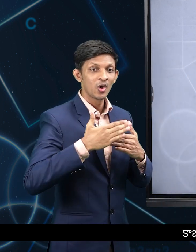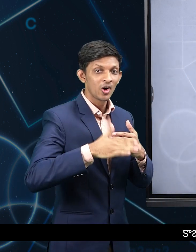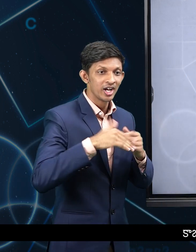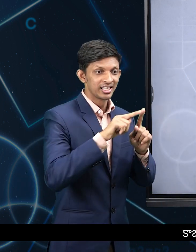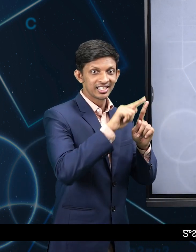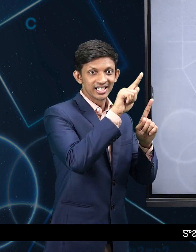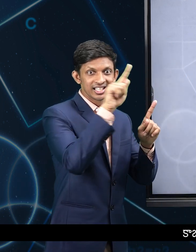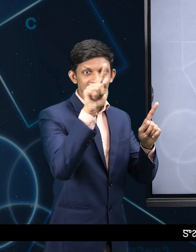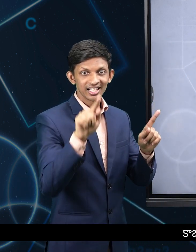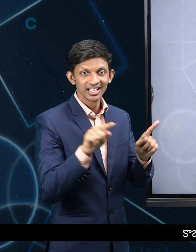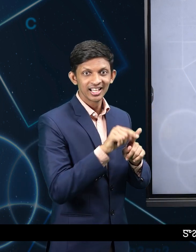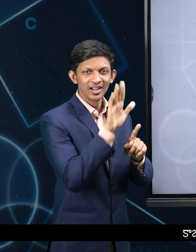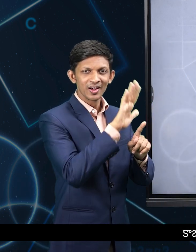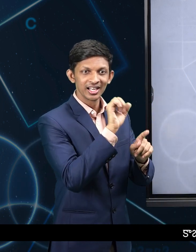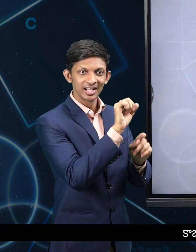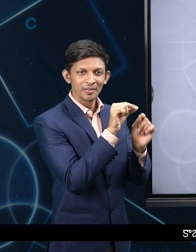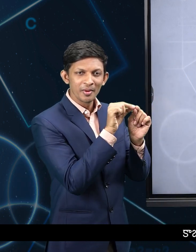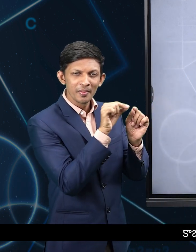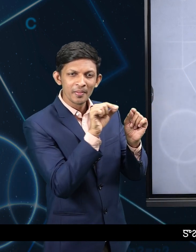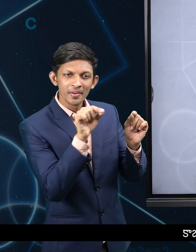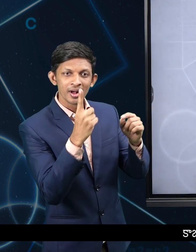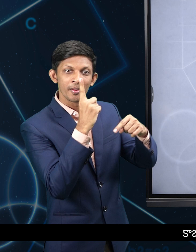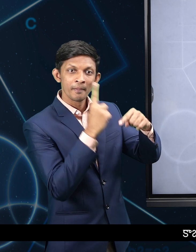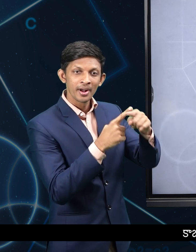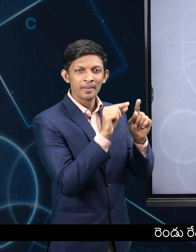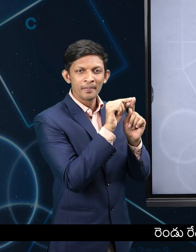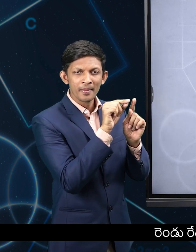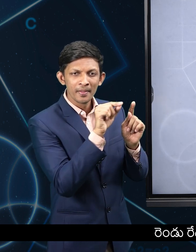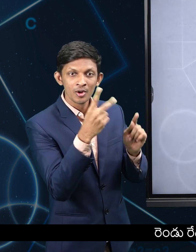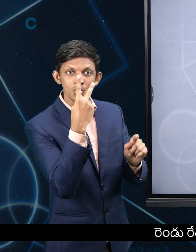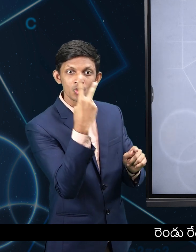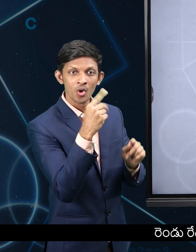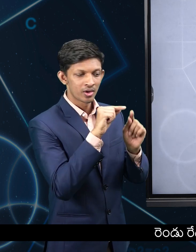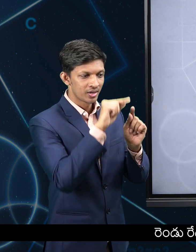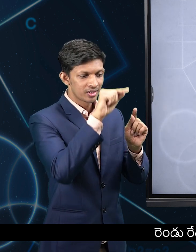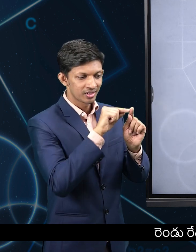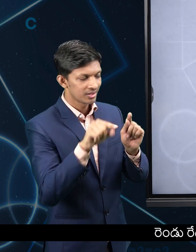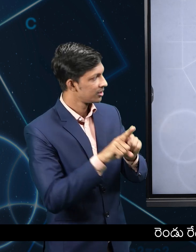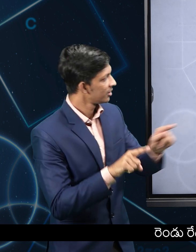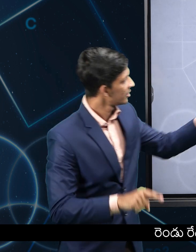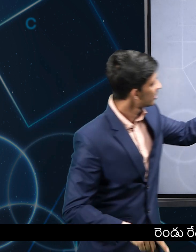కాబట్టి ఒక సెక్టార్ చుట్టుకొలత ఈజ్ ఈక్వల్ టు 2 రేడియాల ఆర్క్ పొడవు యొక్క